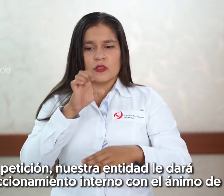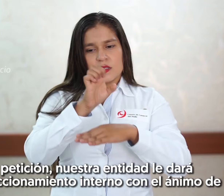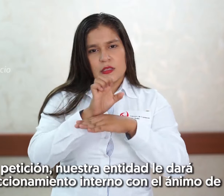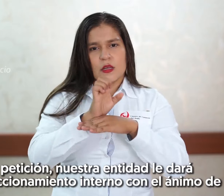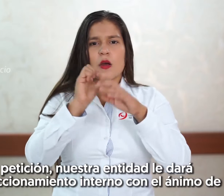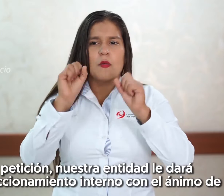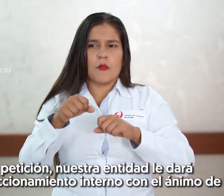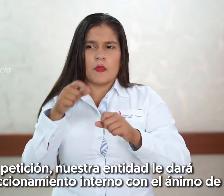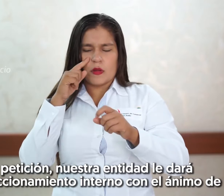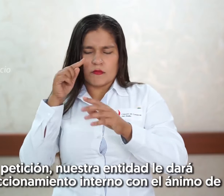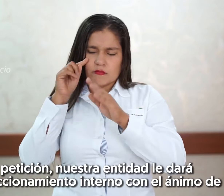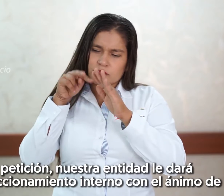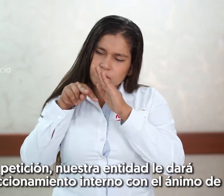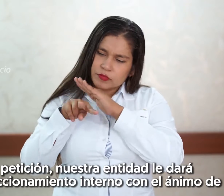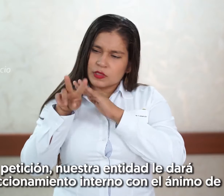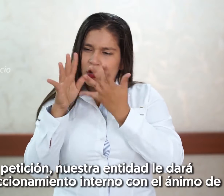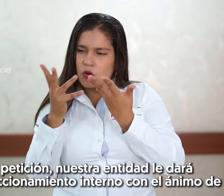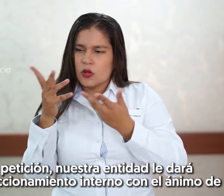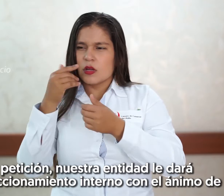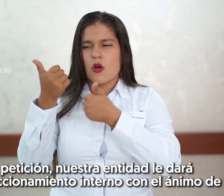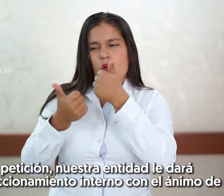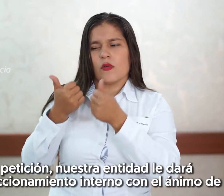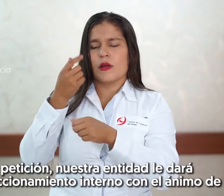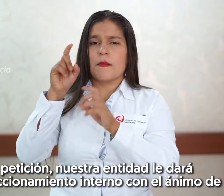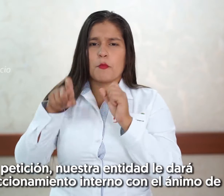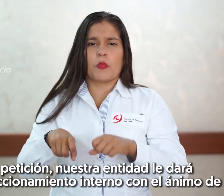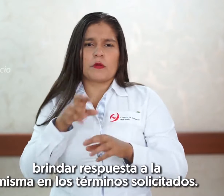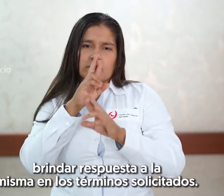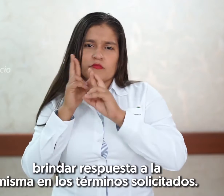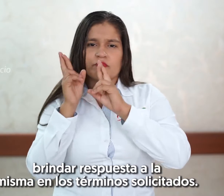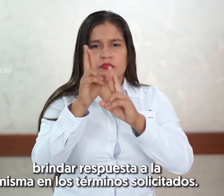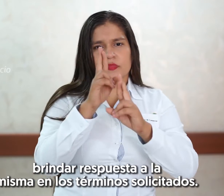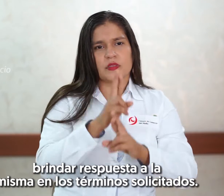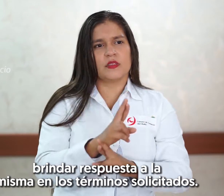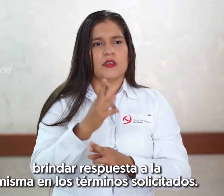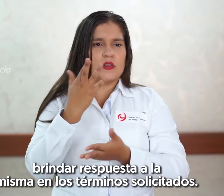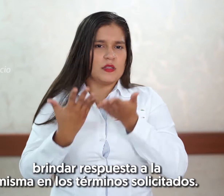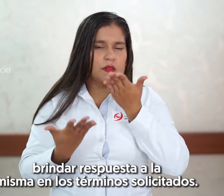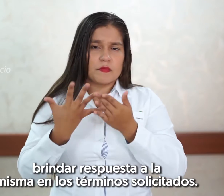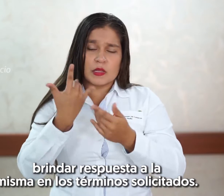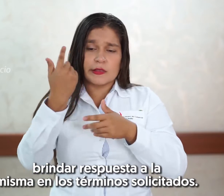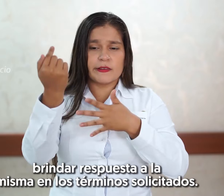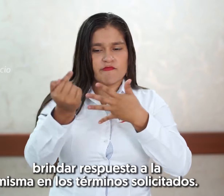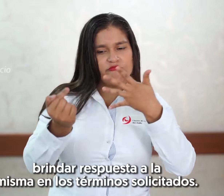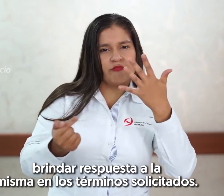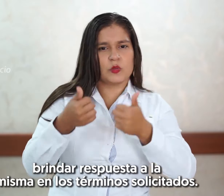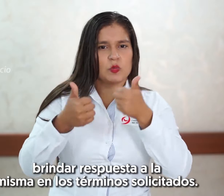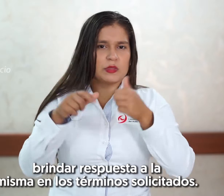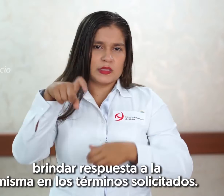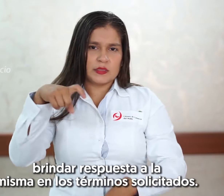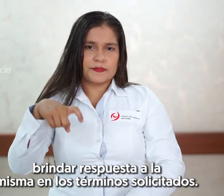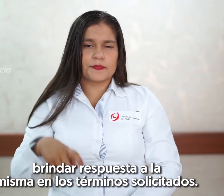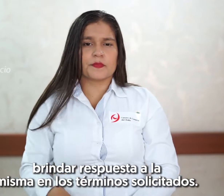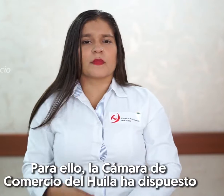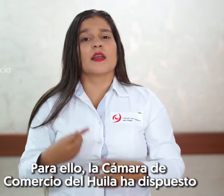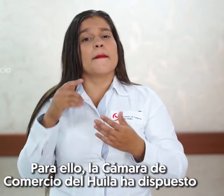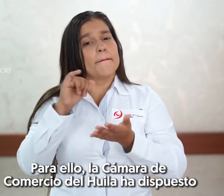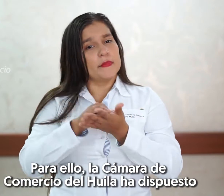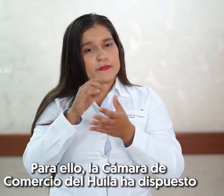direccionamiento interno con el ánimo de brindar respuesta a la misma en los términos solicitados. Para ello, la